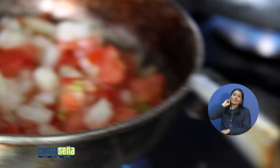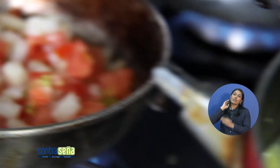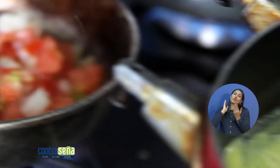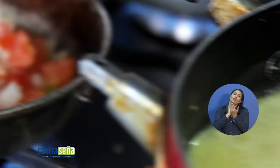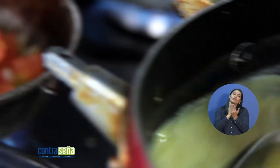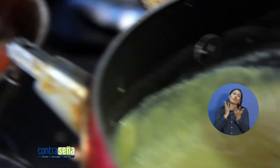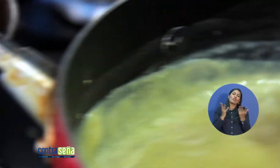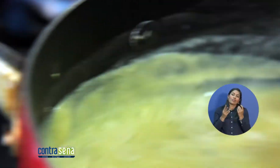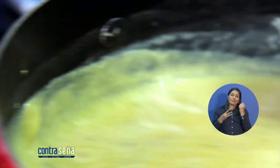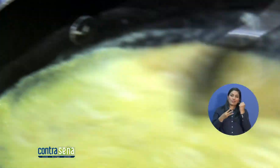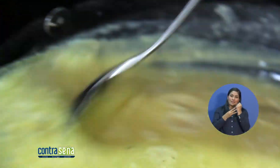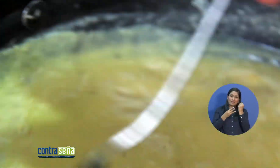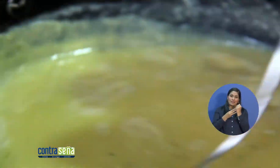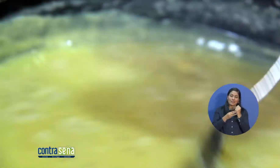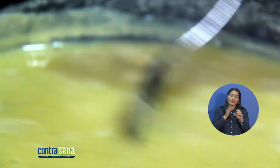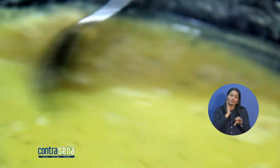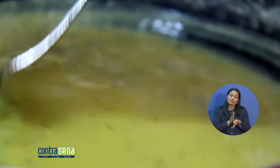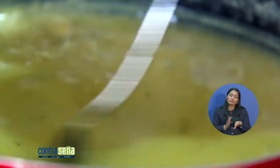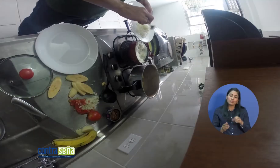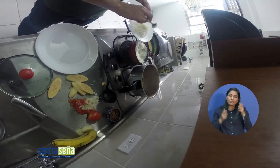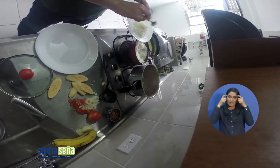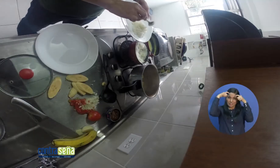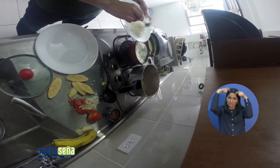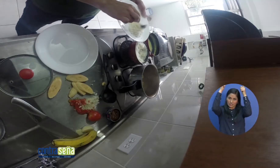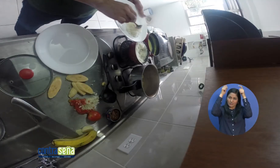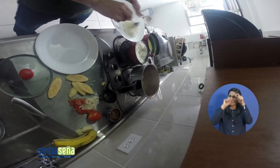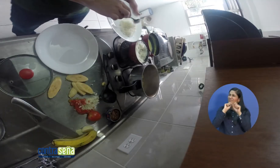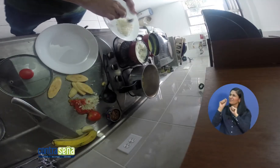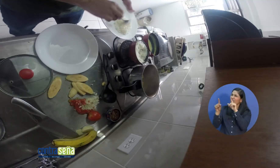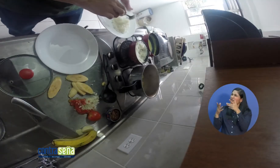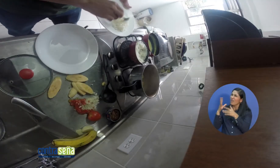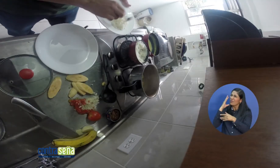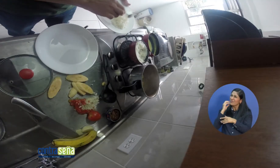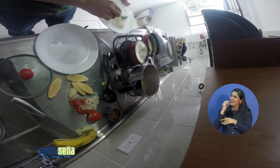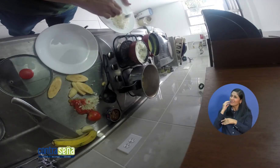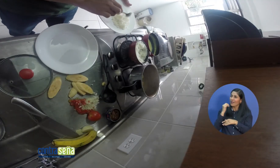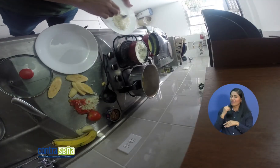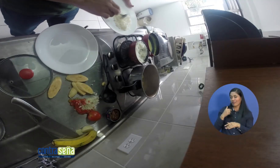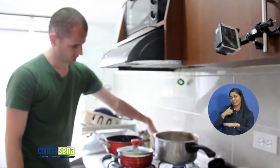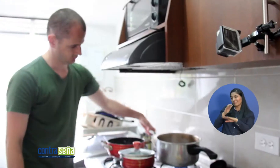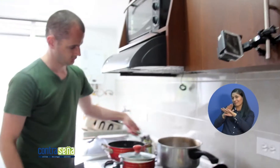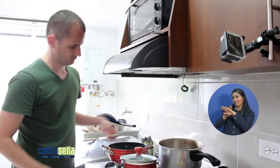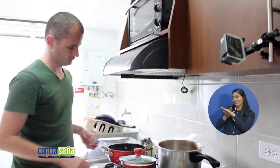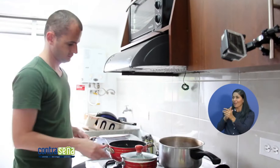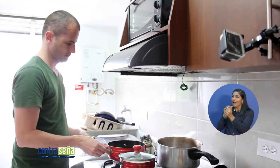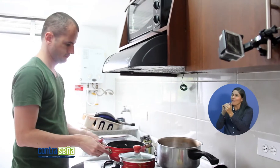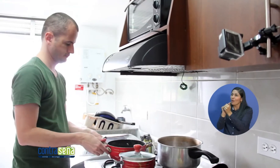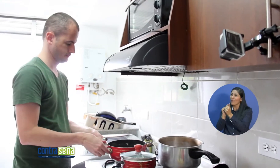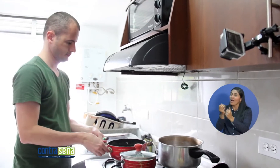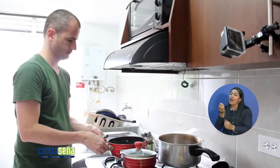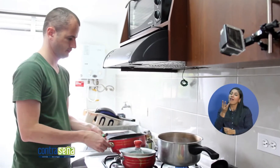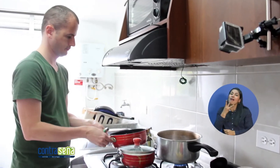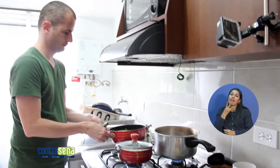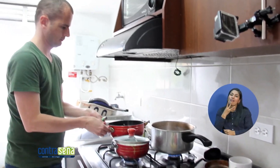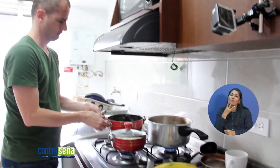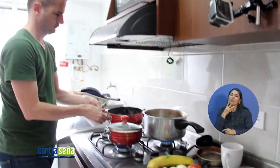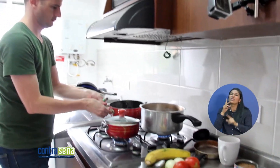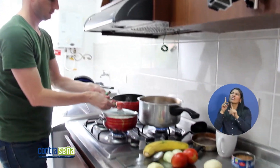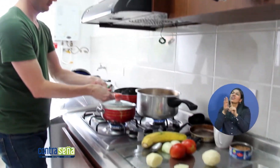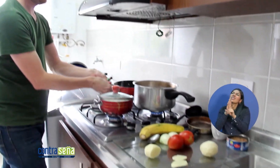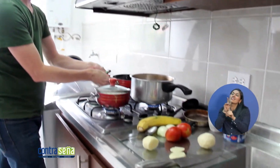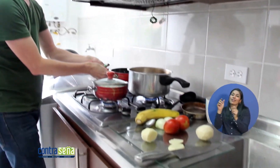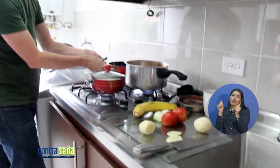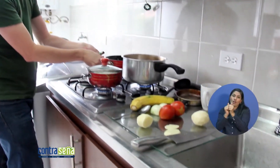Antes de llegar al ITM, Víctor se formó como chef en el SENA. Le pedimos que nos contara cómo fue esta experiencia y que nos